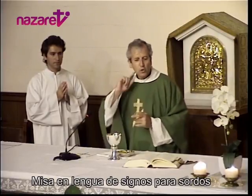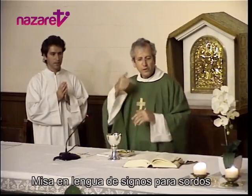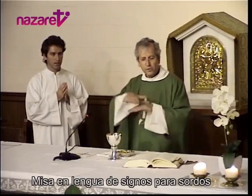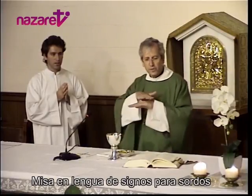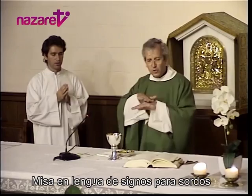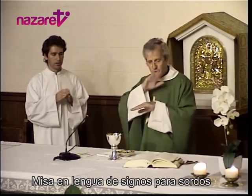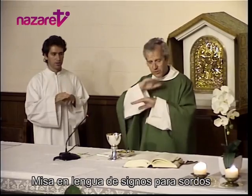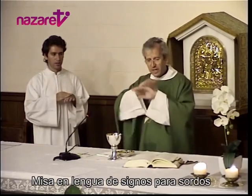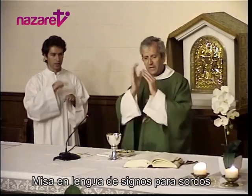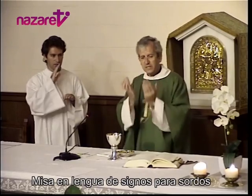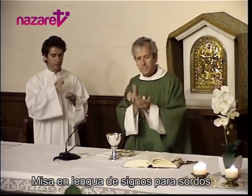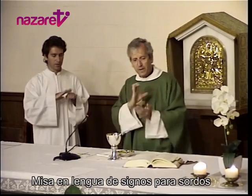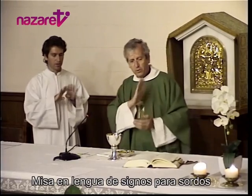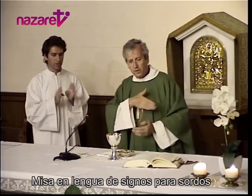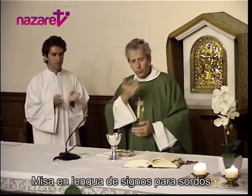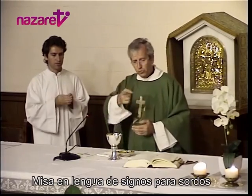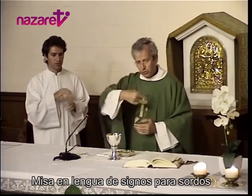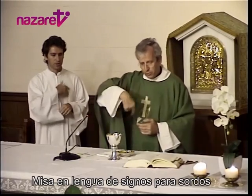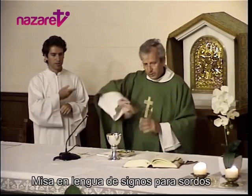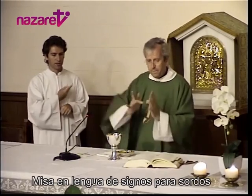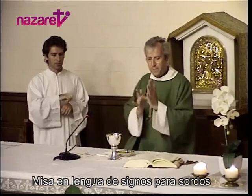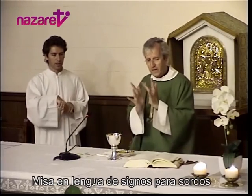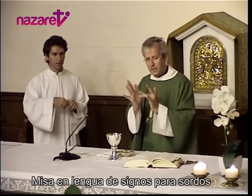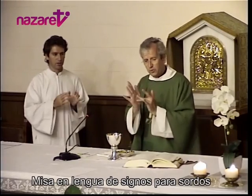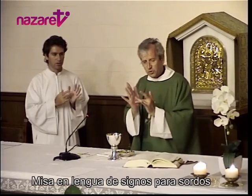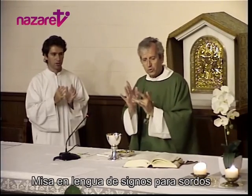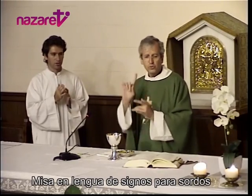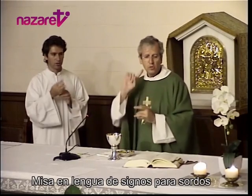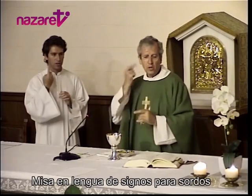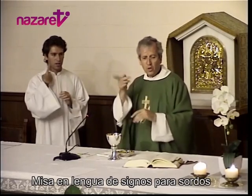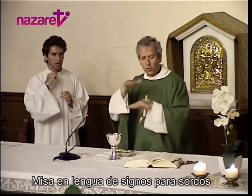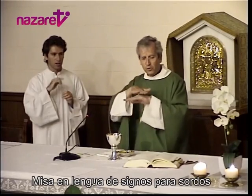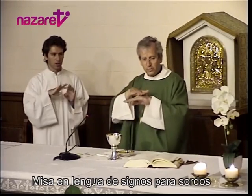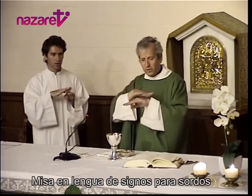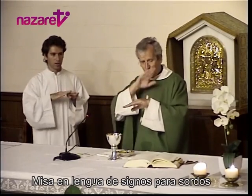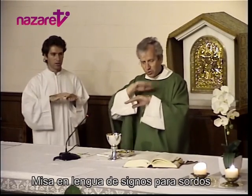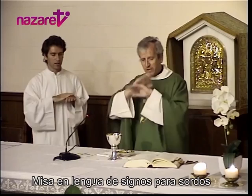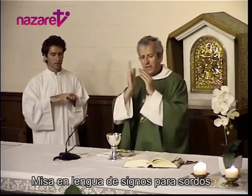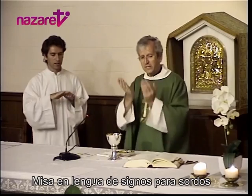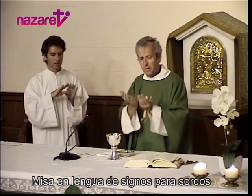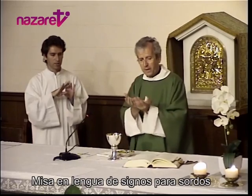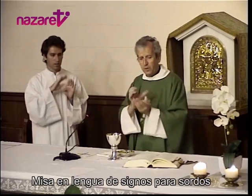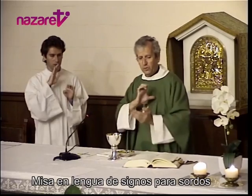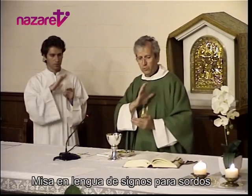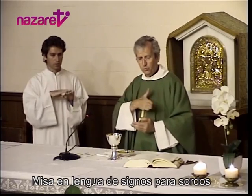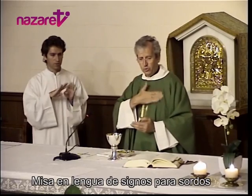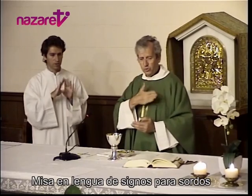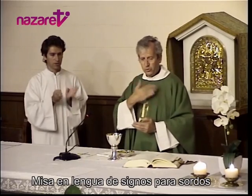Cordero de Dios, que quitas el pecado del mundo, ten piedad de nosotros. Cordero de Dios, que quitas el pecado del mundo,